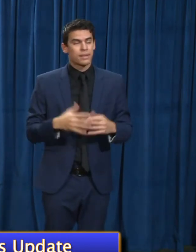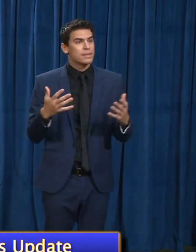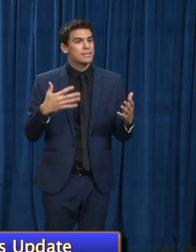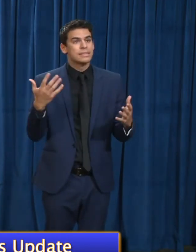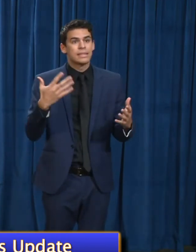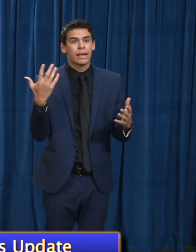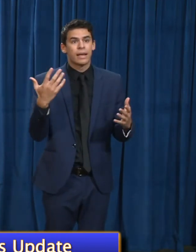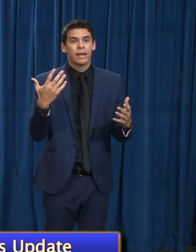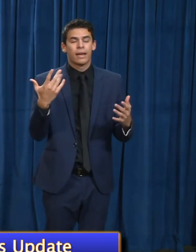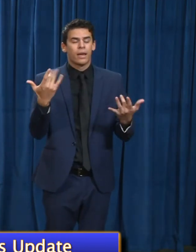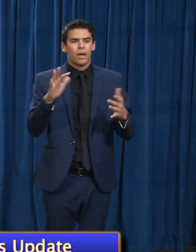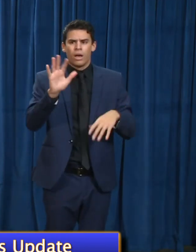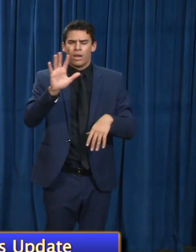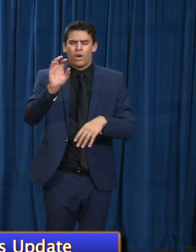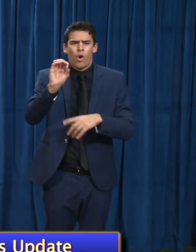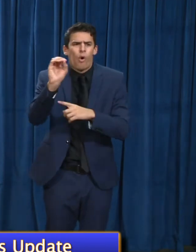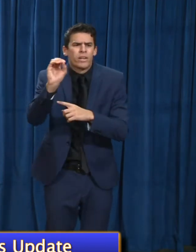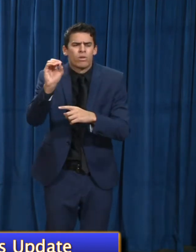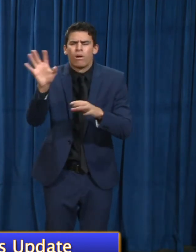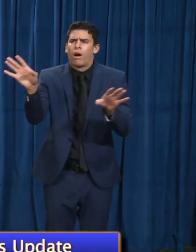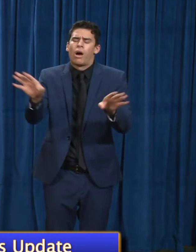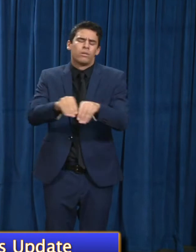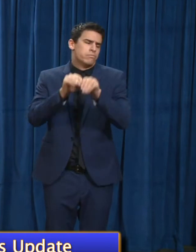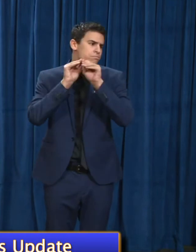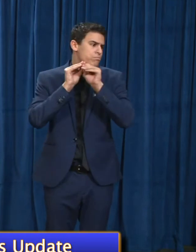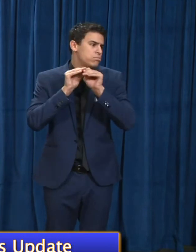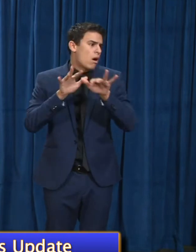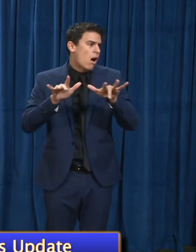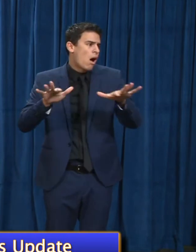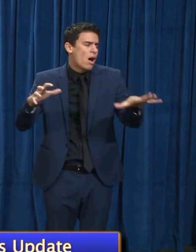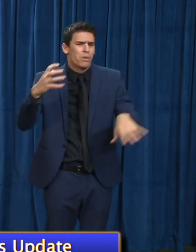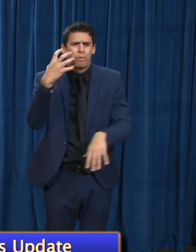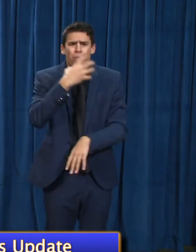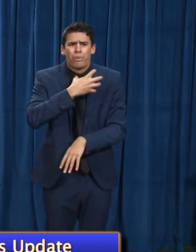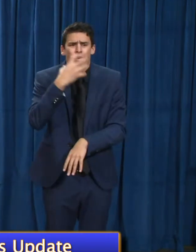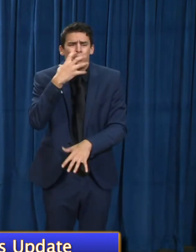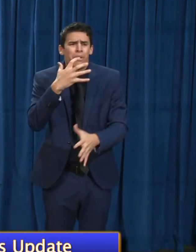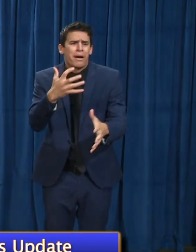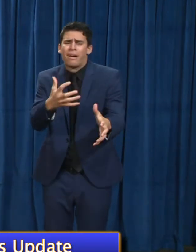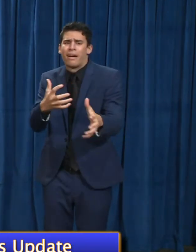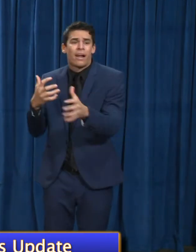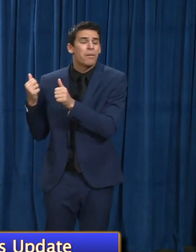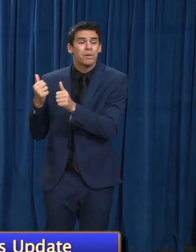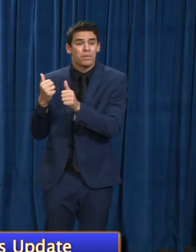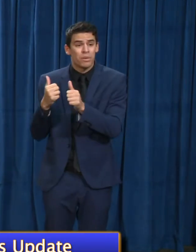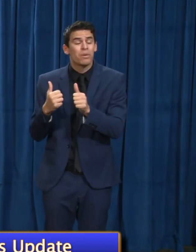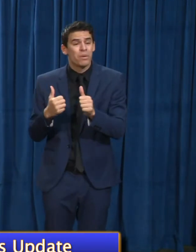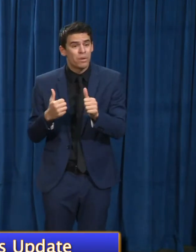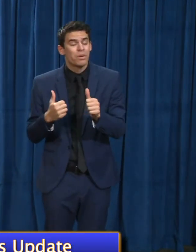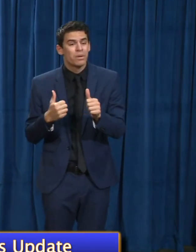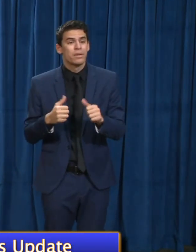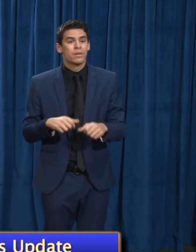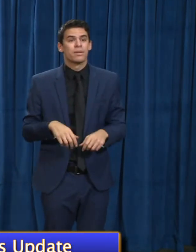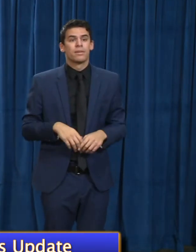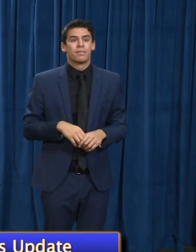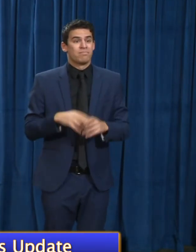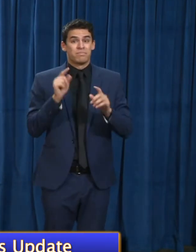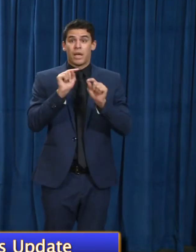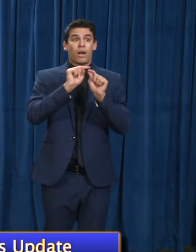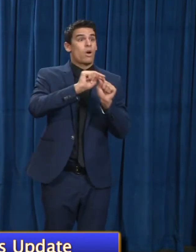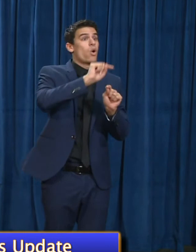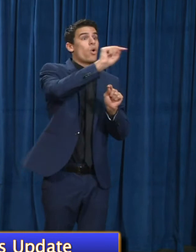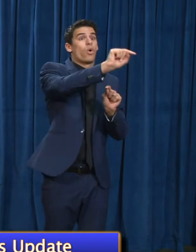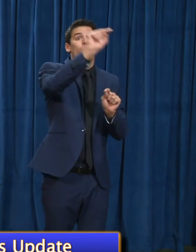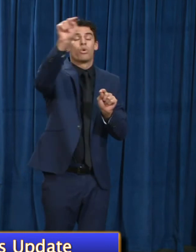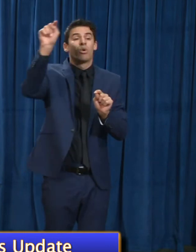se transmitió rápidamente, muy rápidamente, y en otros lugares ha decrecido también de la misma